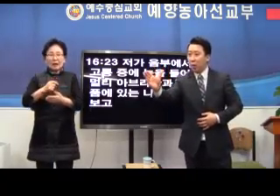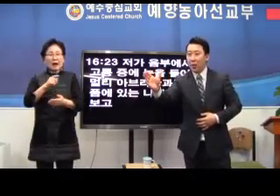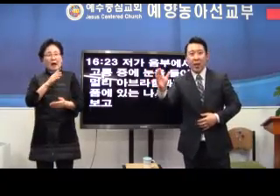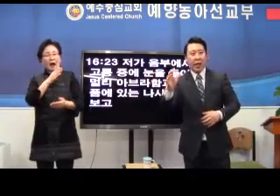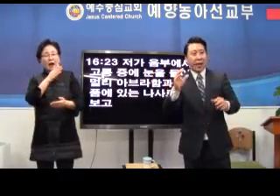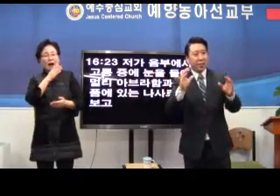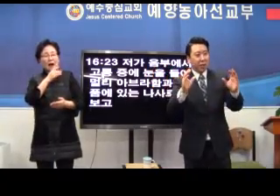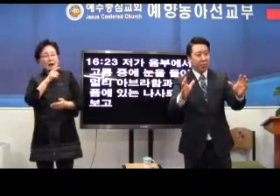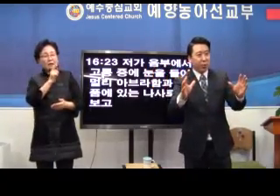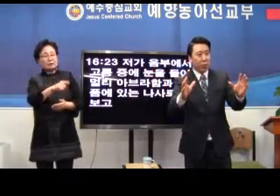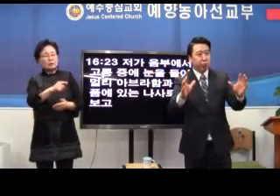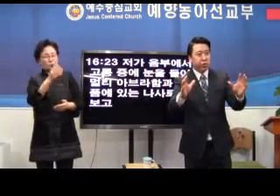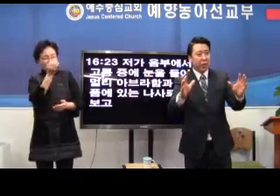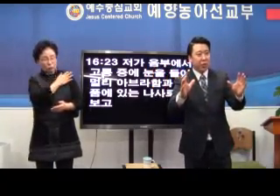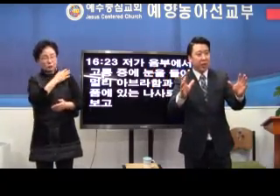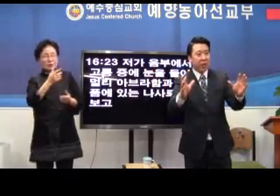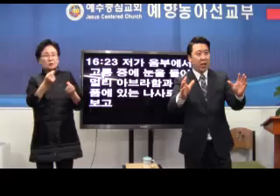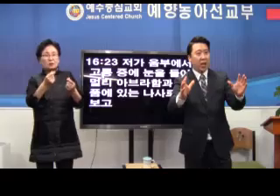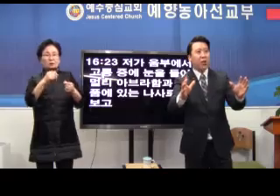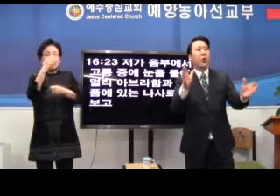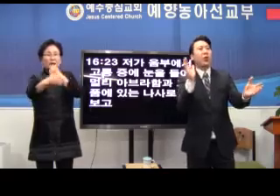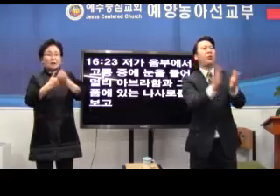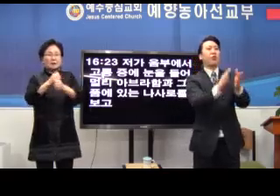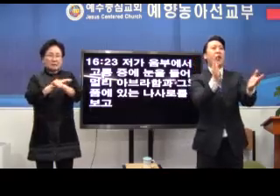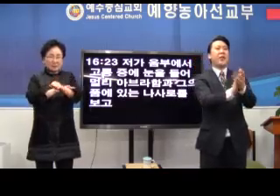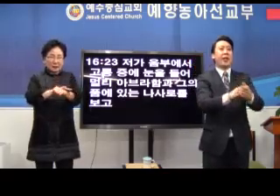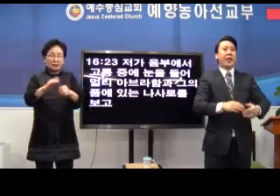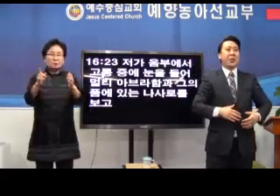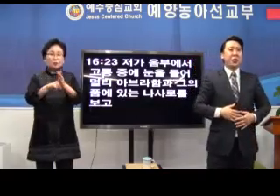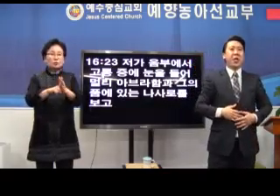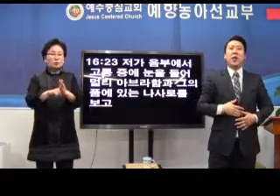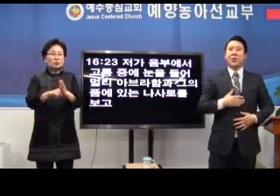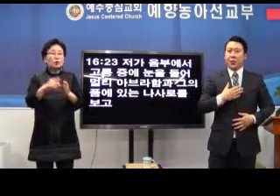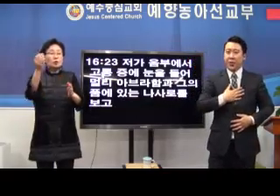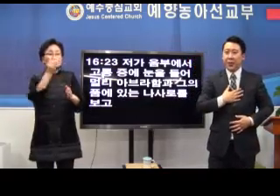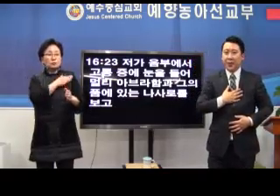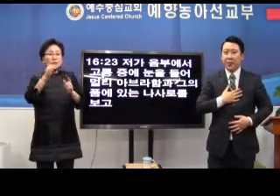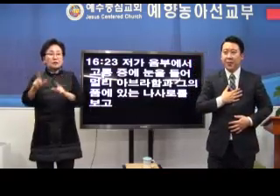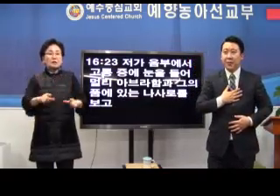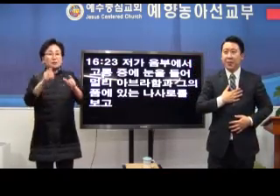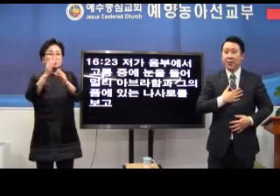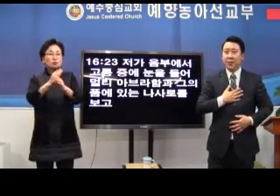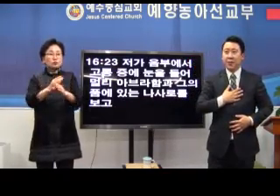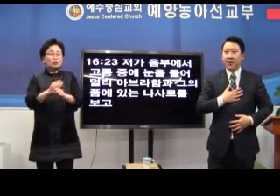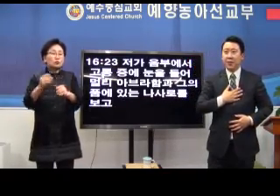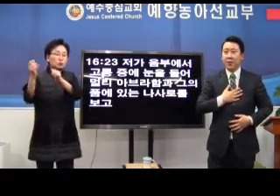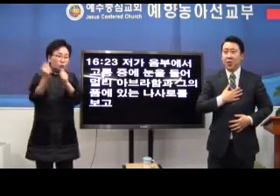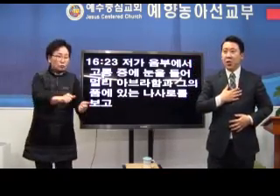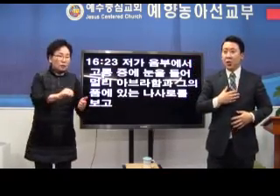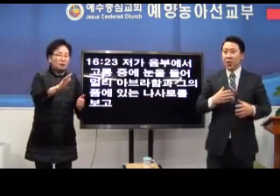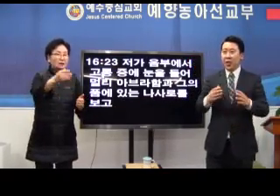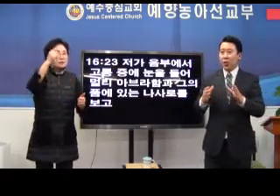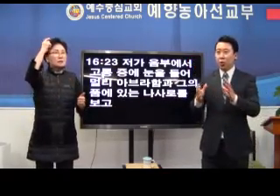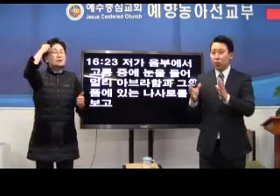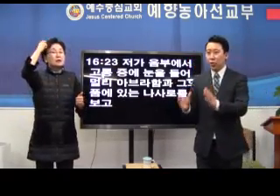사람처럼 하나님 잘 믿고 부자로 살다가 저렇게 죽어야 돼 이렇게 생각했을 거예요. 근데 거지 나사로도 죽었단